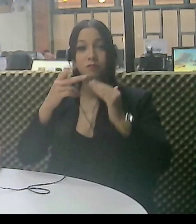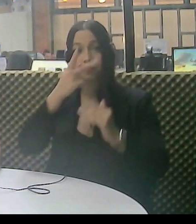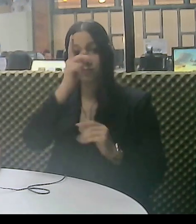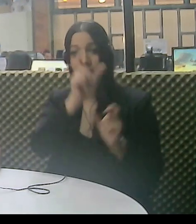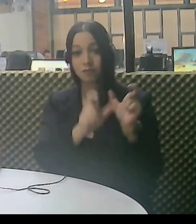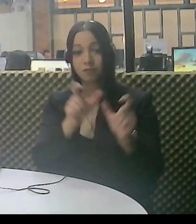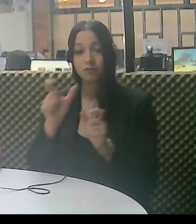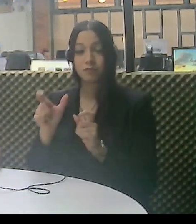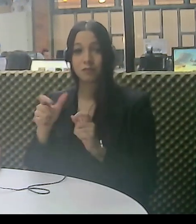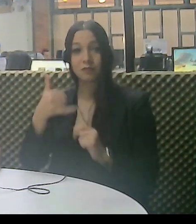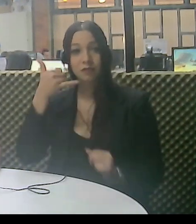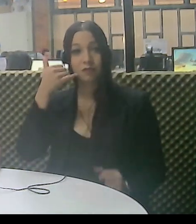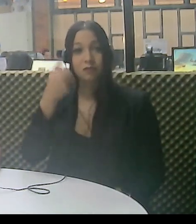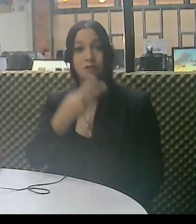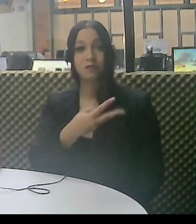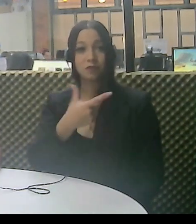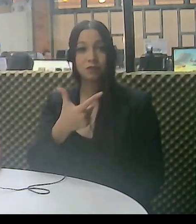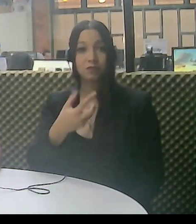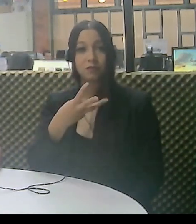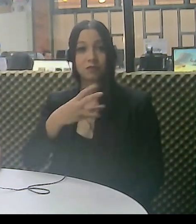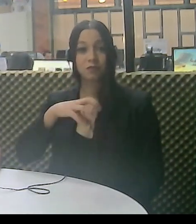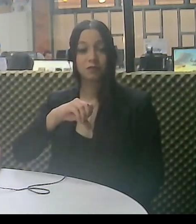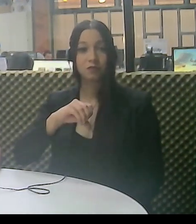Pessoal pelo telefone